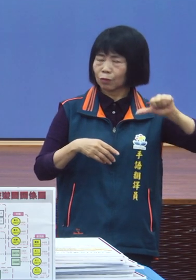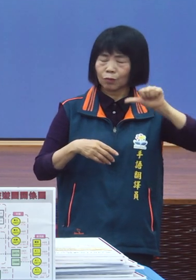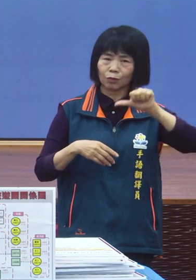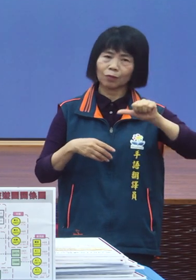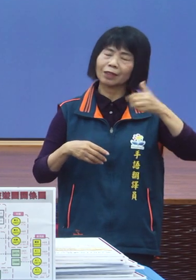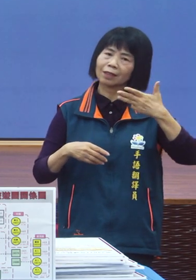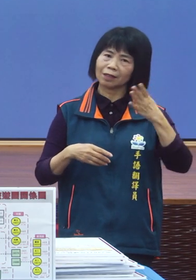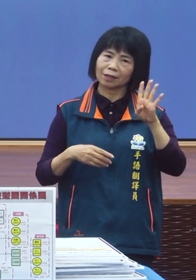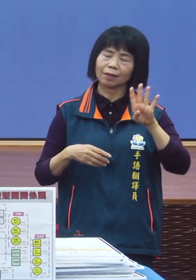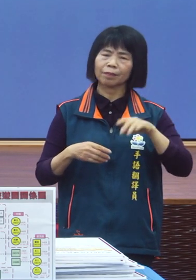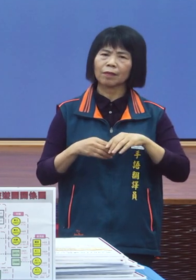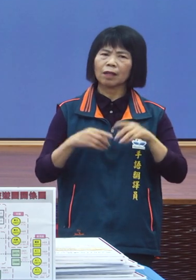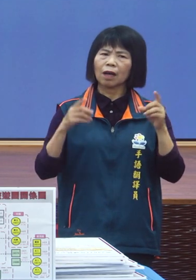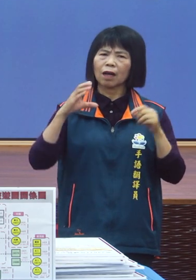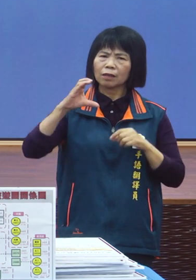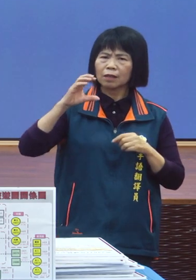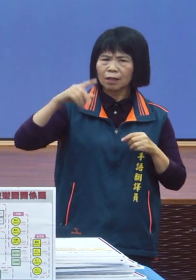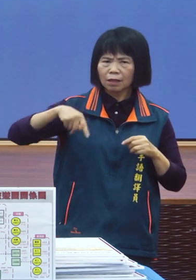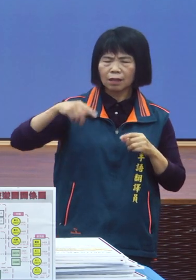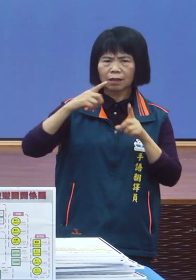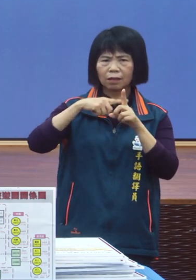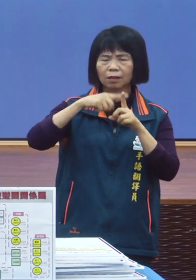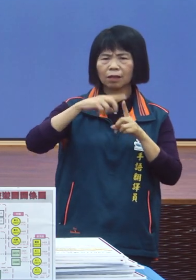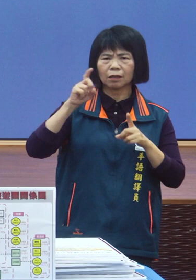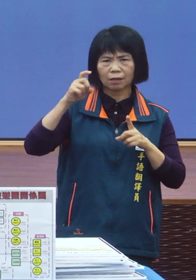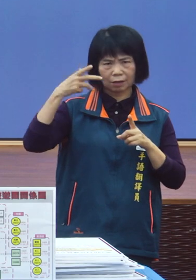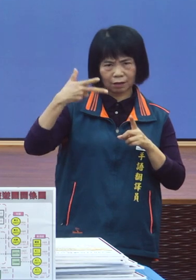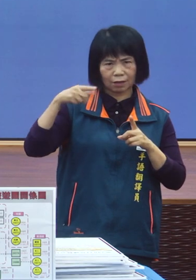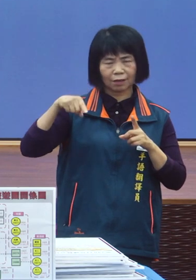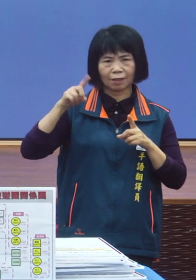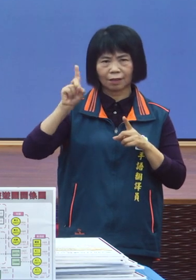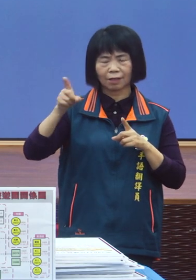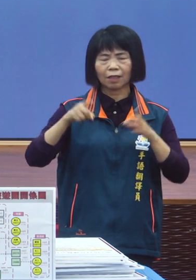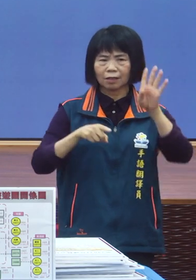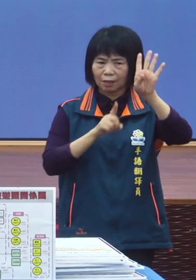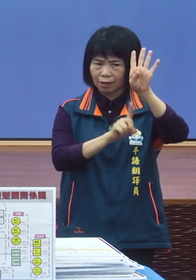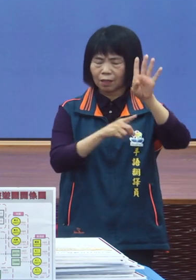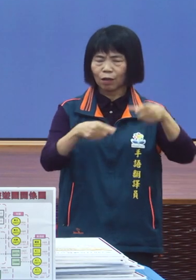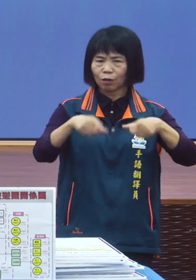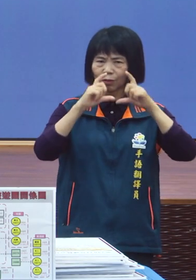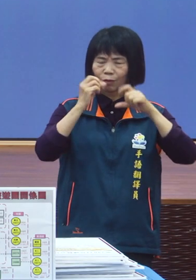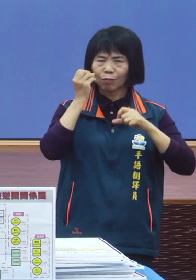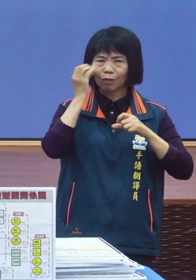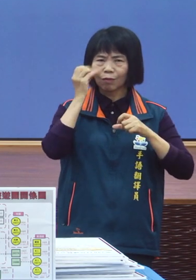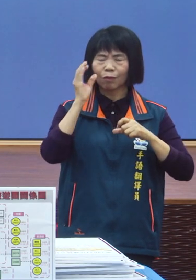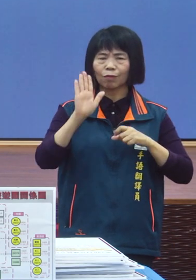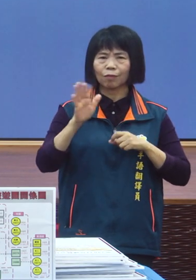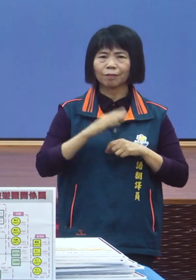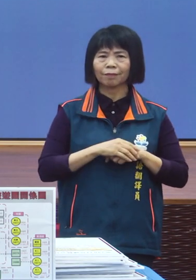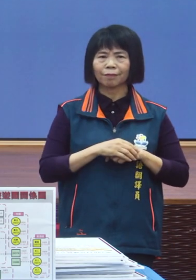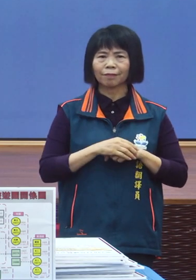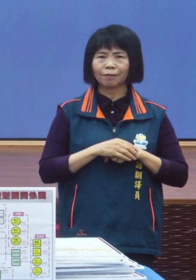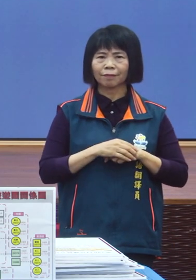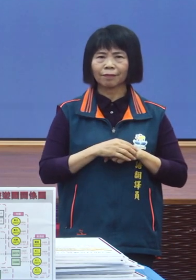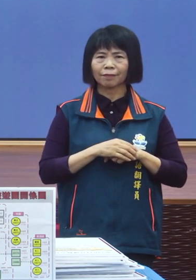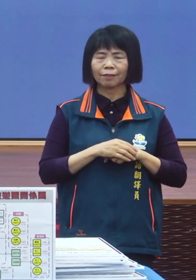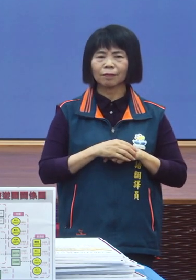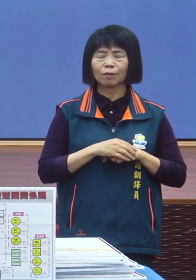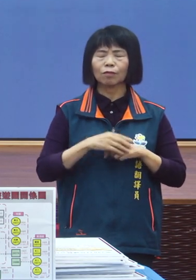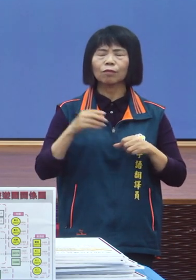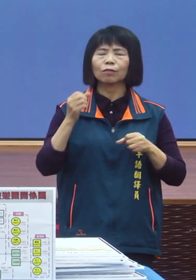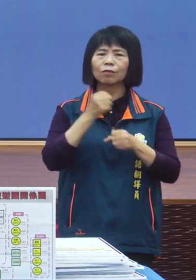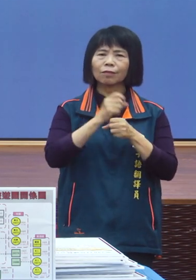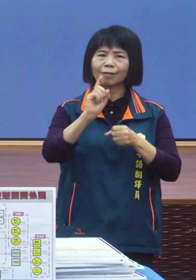案的哈，那他的Ct值是17.1，他4月1号的时候呢，回到花莲哈，那大家可以看到这个行程就是在扫墓的